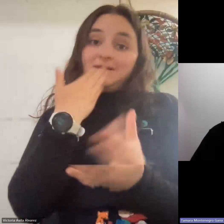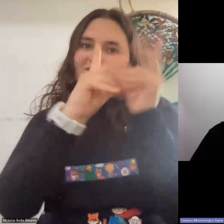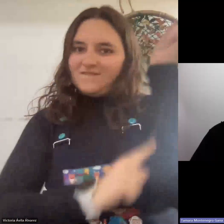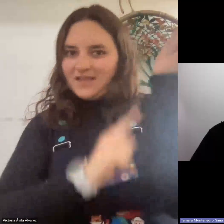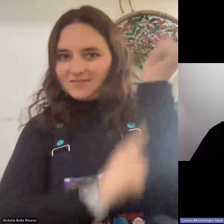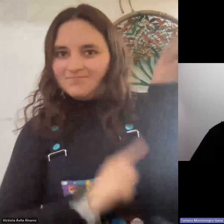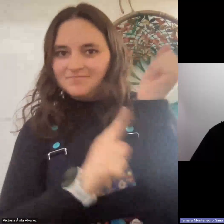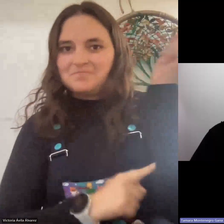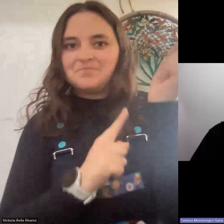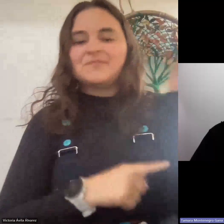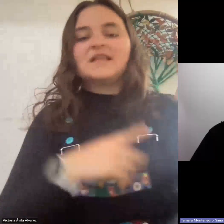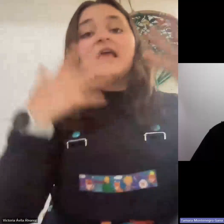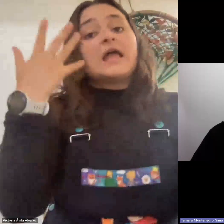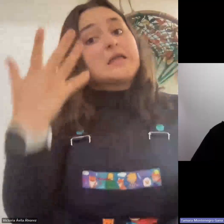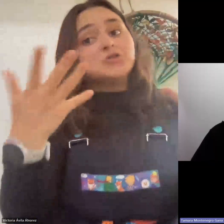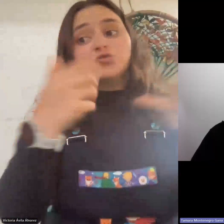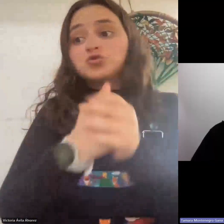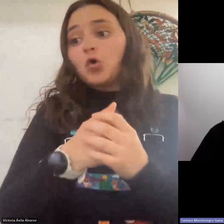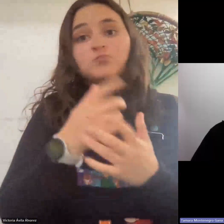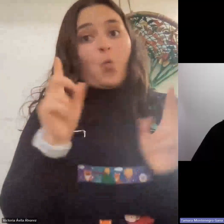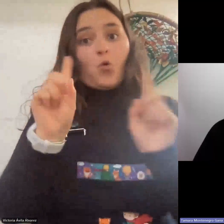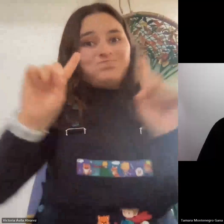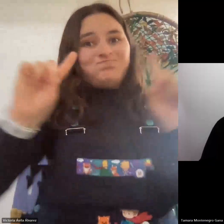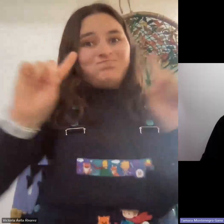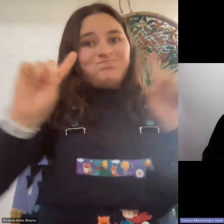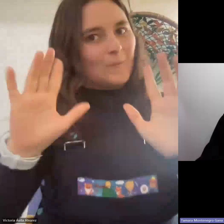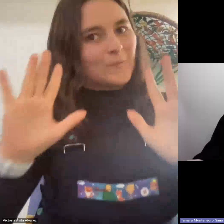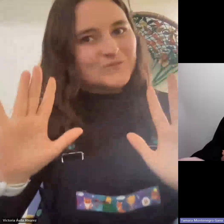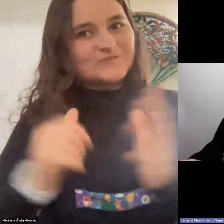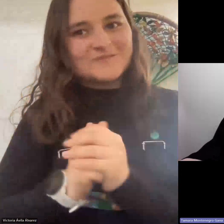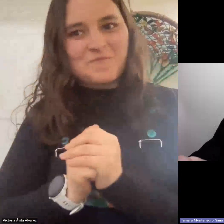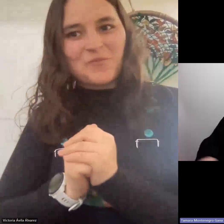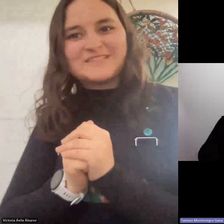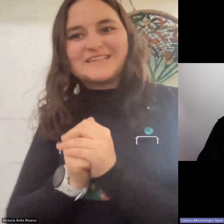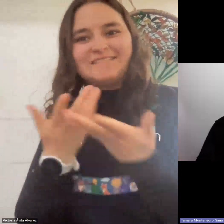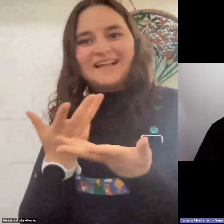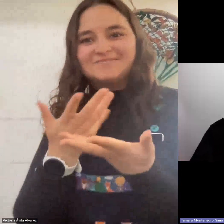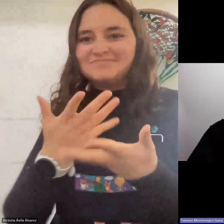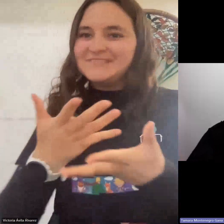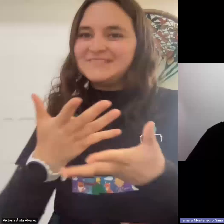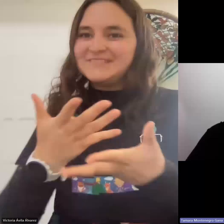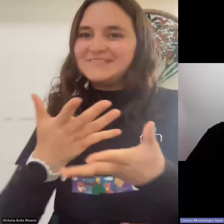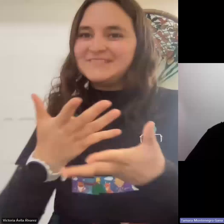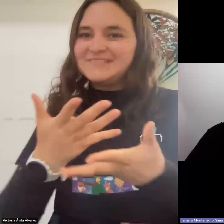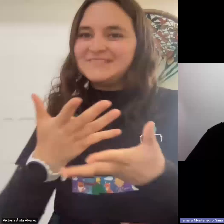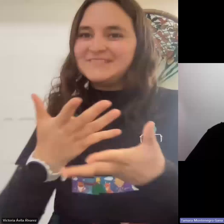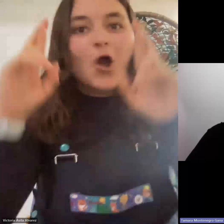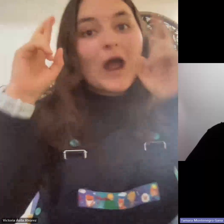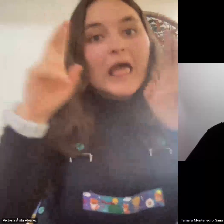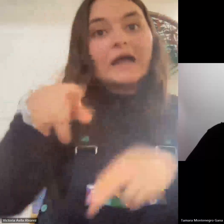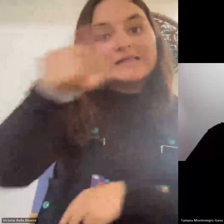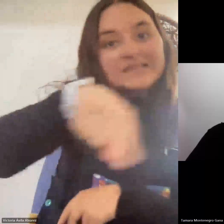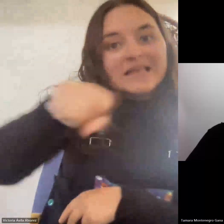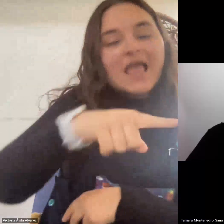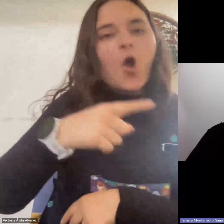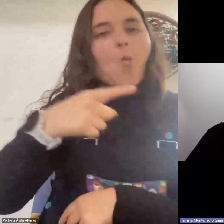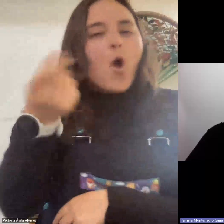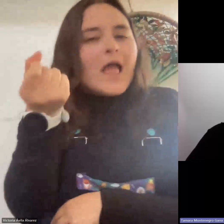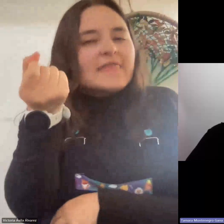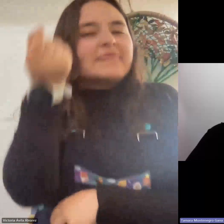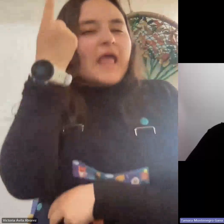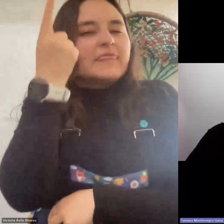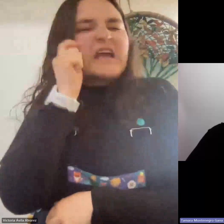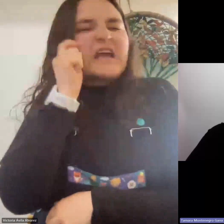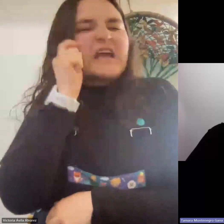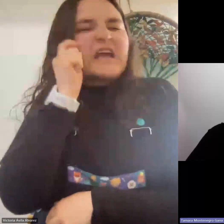que todos pudieran dentro de la escuela estar como unidos, como la familia igual, en conjunto con la familia.